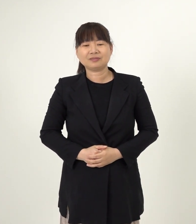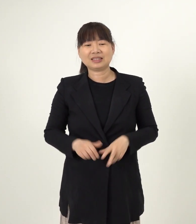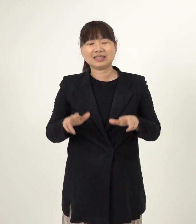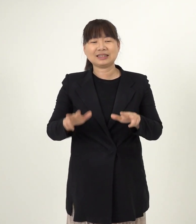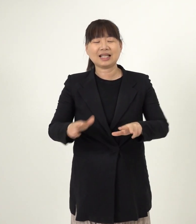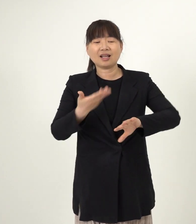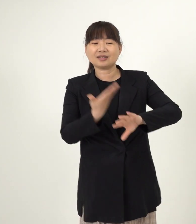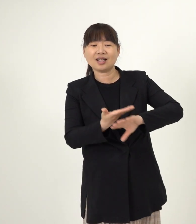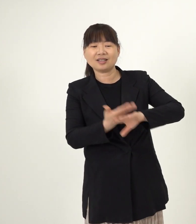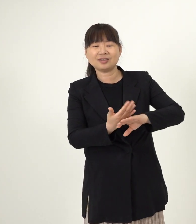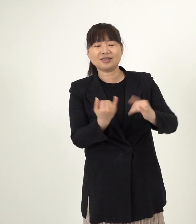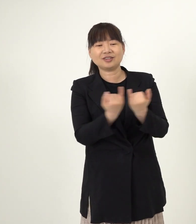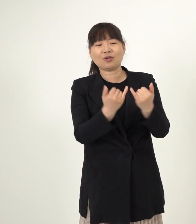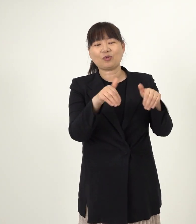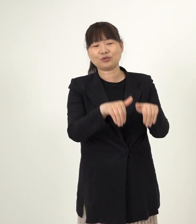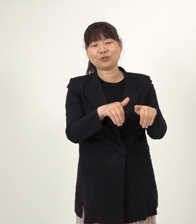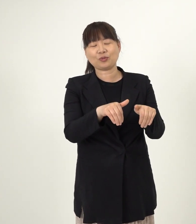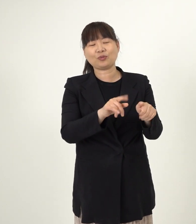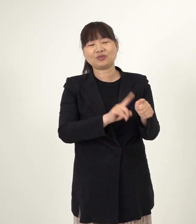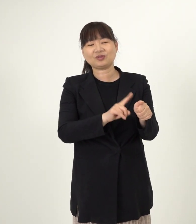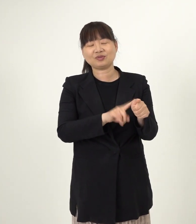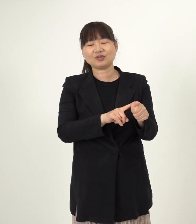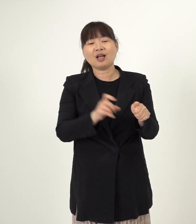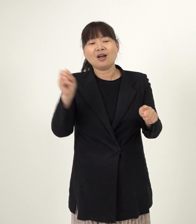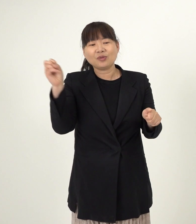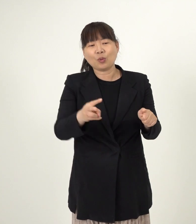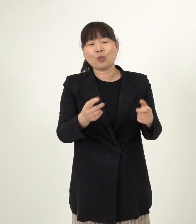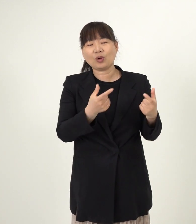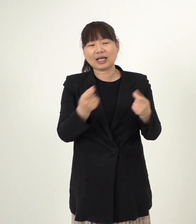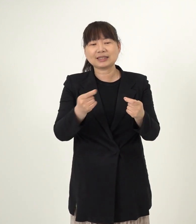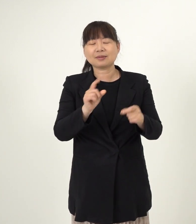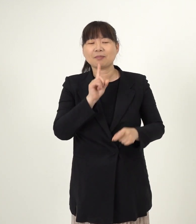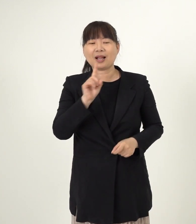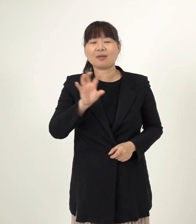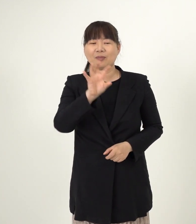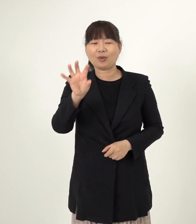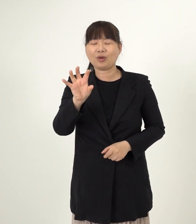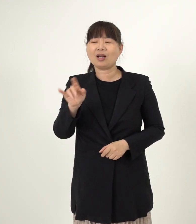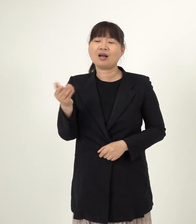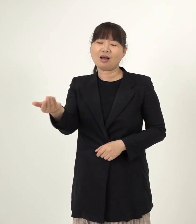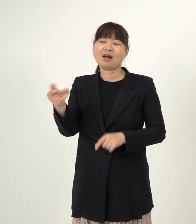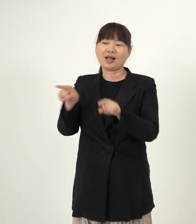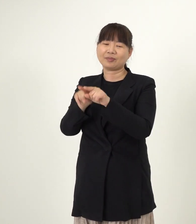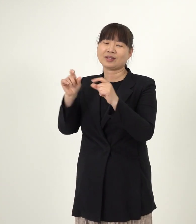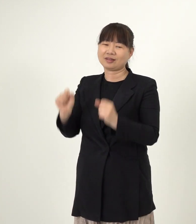이젠 다른 여종이 또 같은 말을 합니다. 함께 있었다.